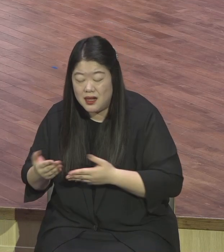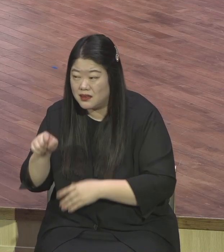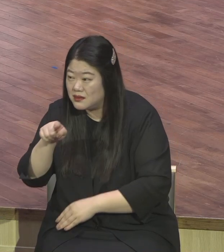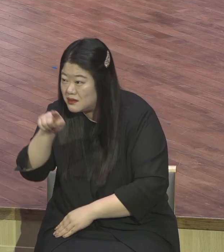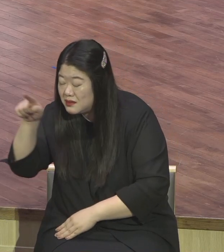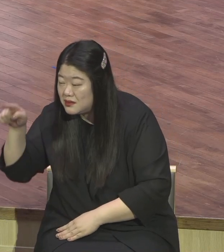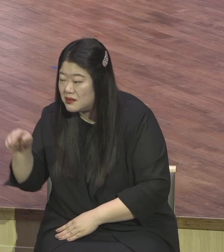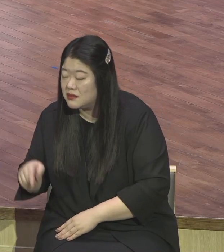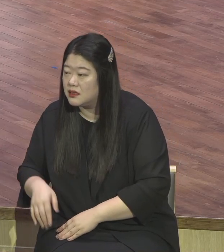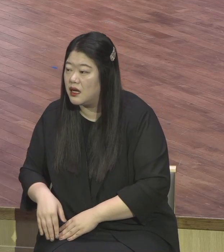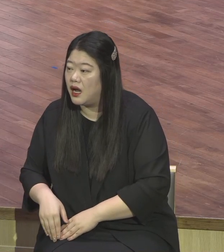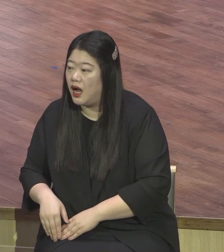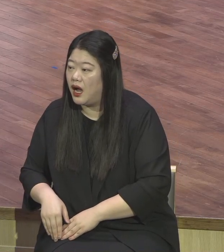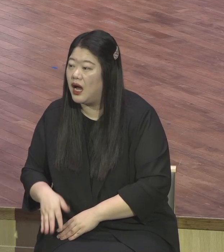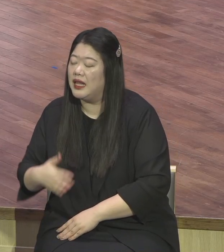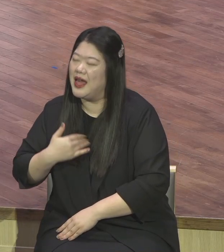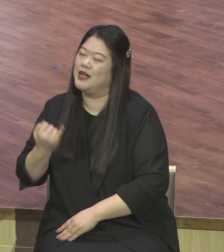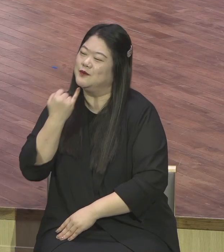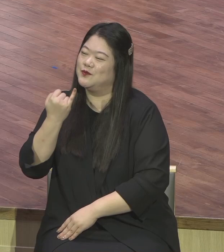않고 있구나.